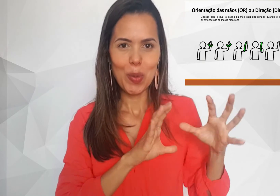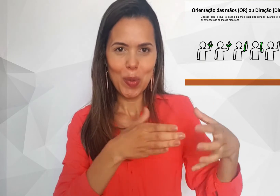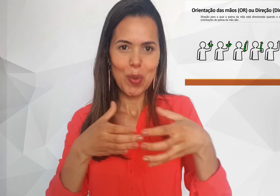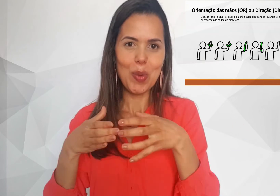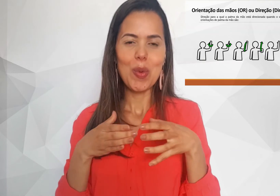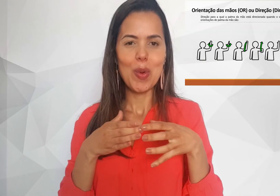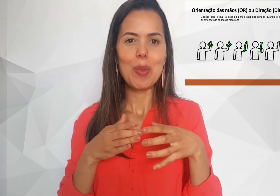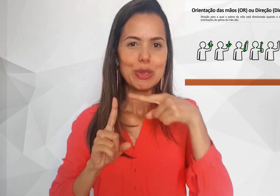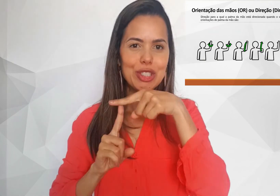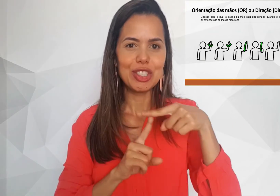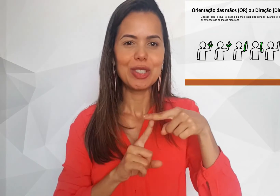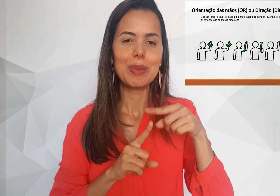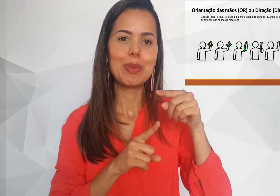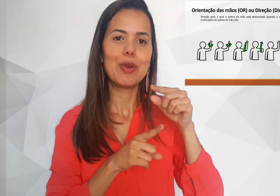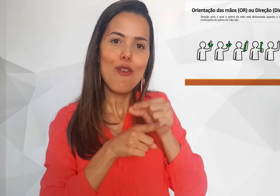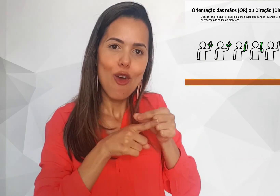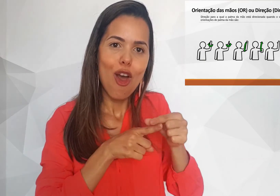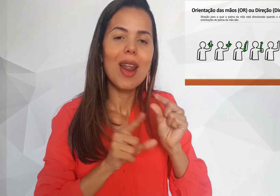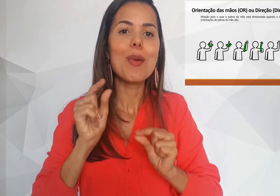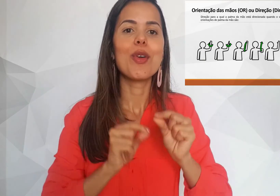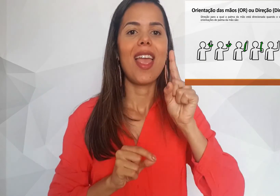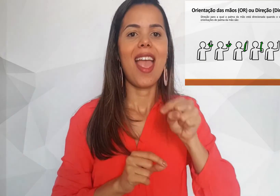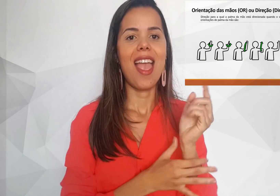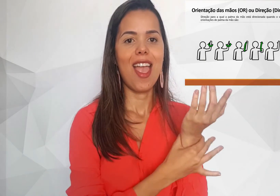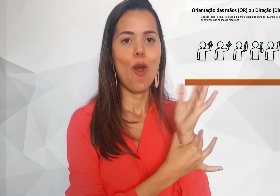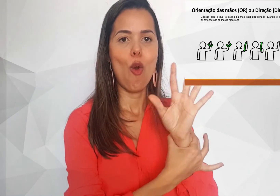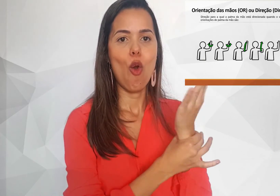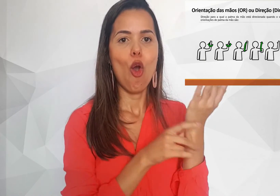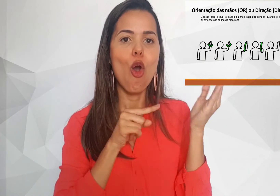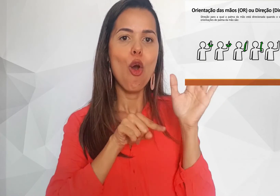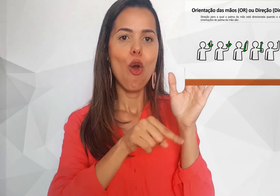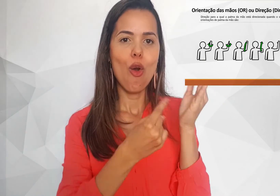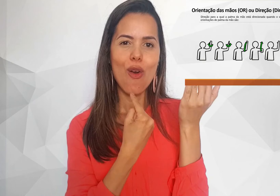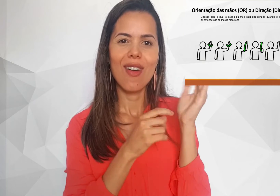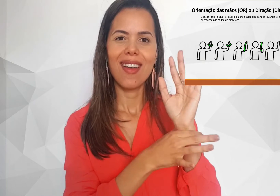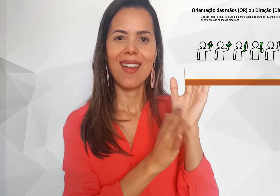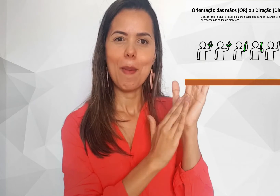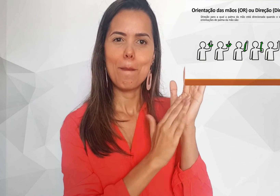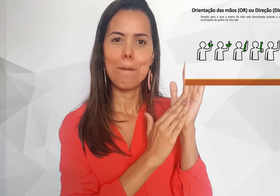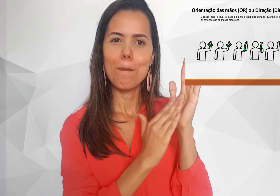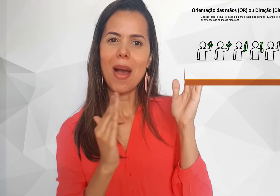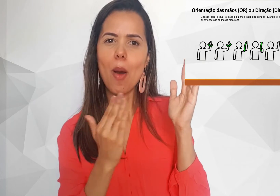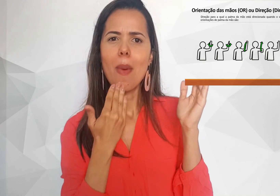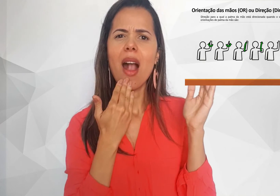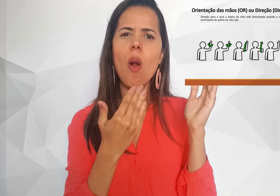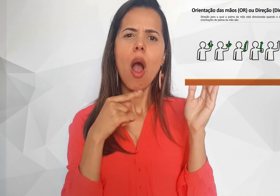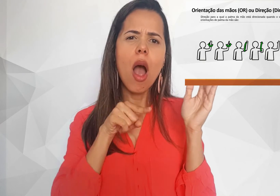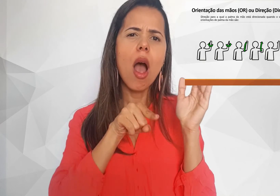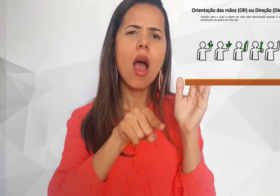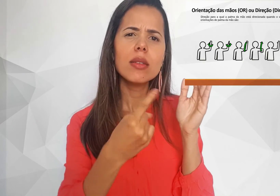Uma outra unidade ou outro aspecto seria então a orientação das mãos ou direção também, né? Que é